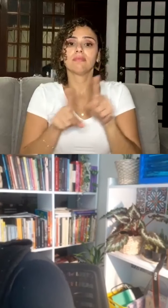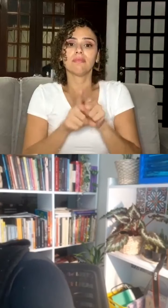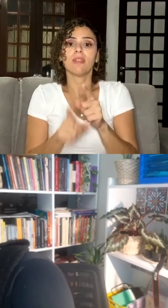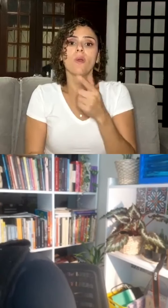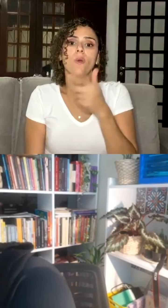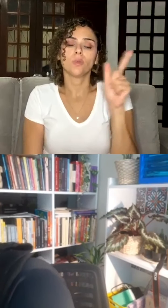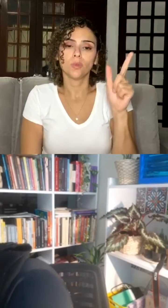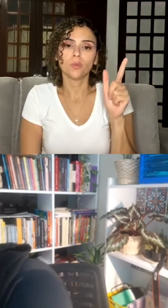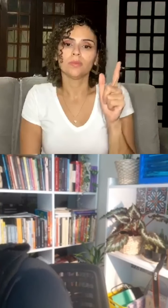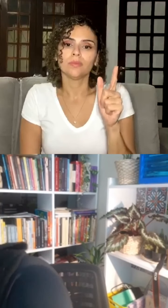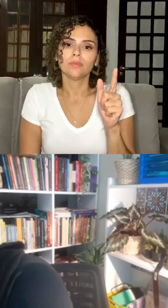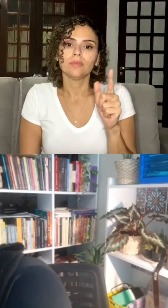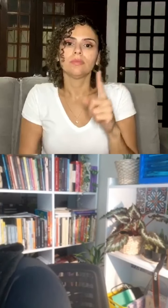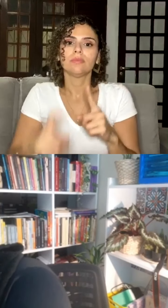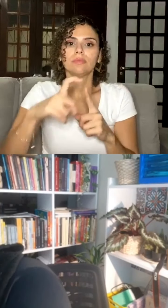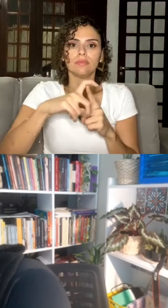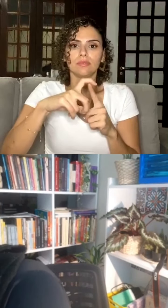o DIU.